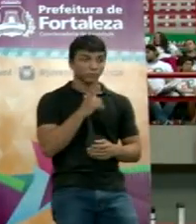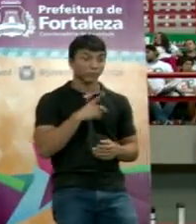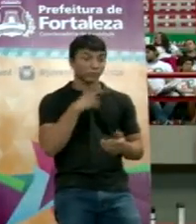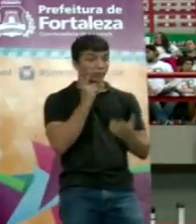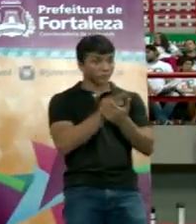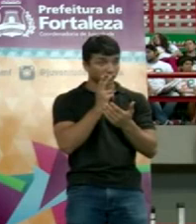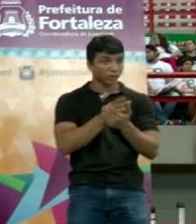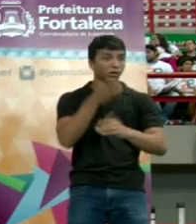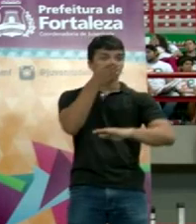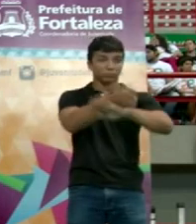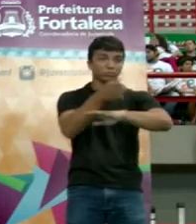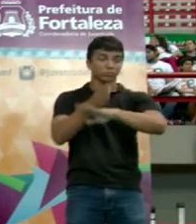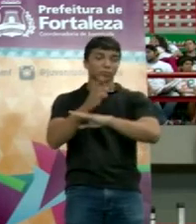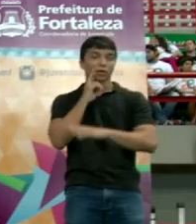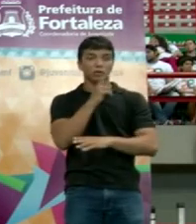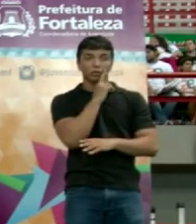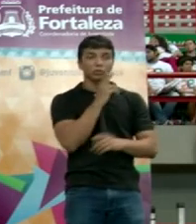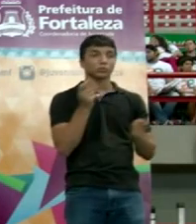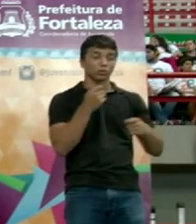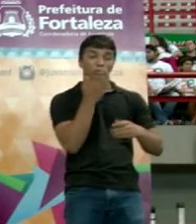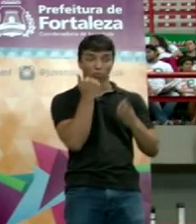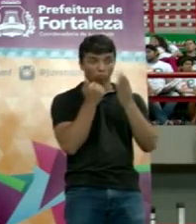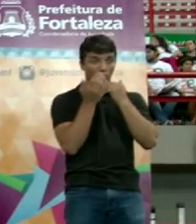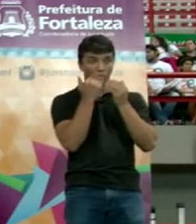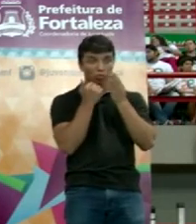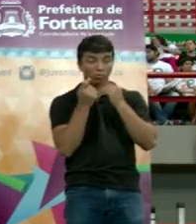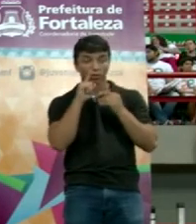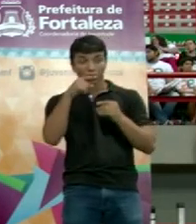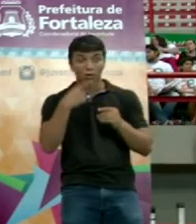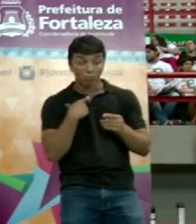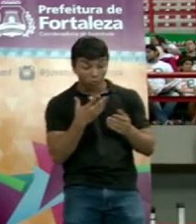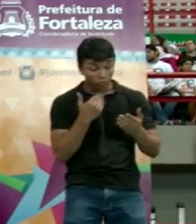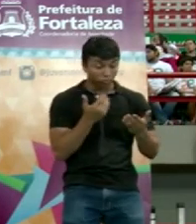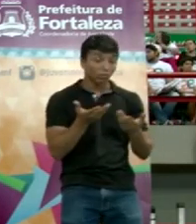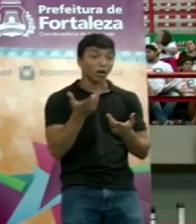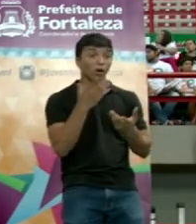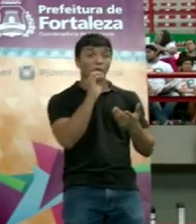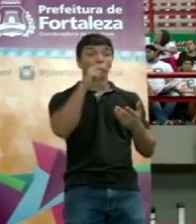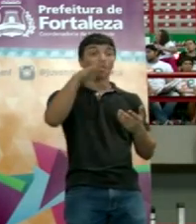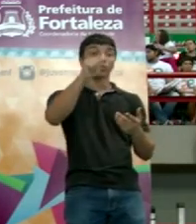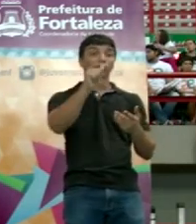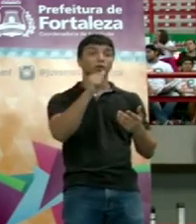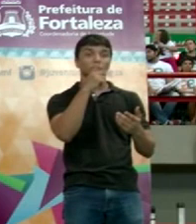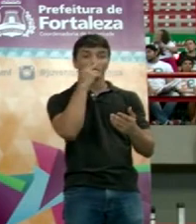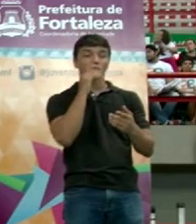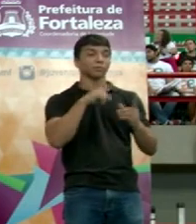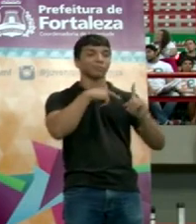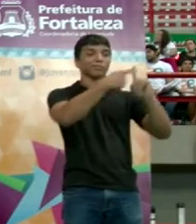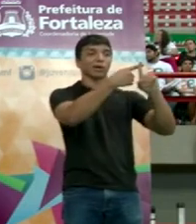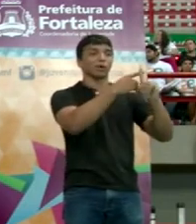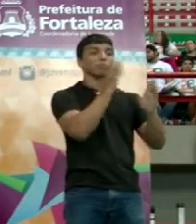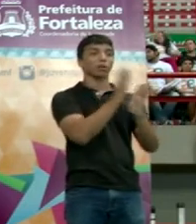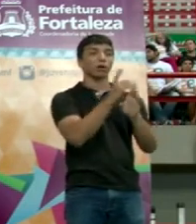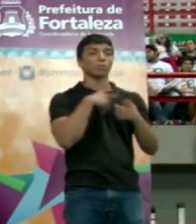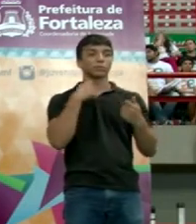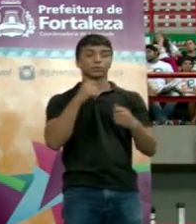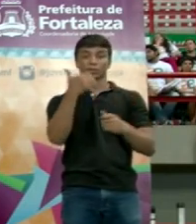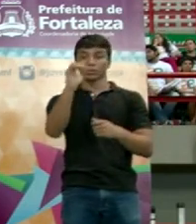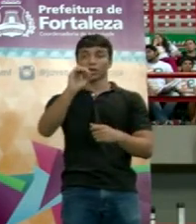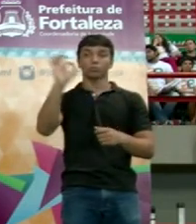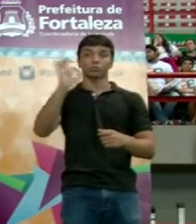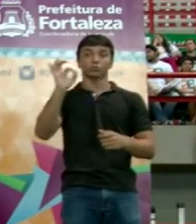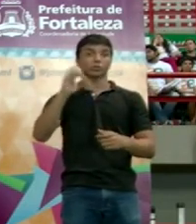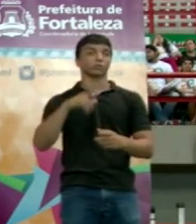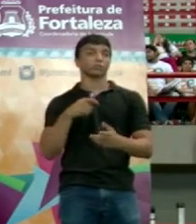vamos ao restaurante, nós consumimos alguma coisa, na hora que vem a conta para você pagar, é mais do que o que você consumiu, porque você acaba pagando